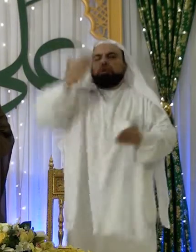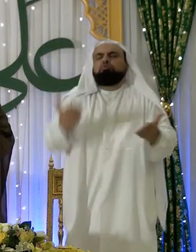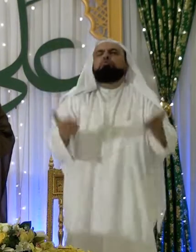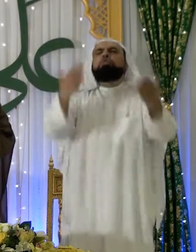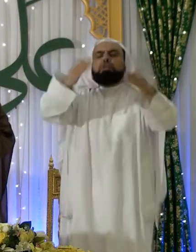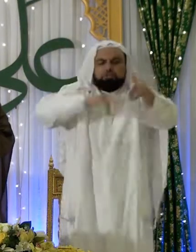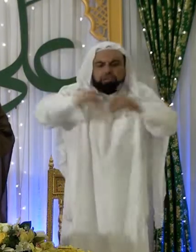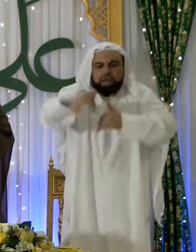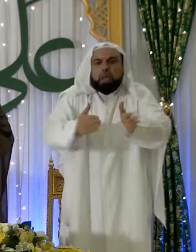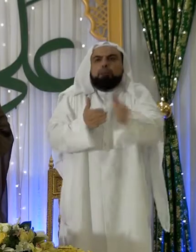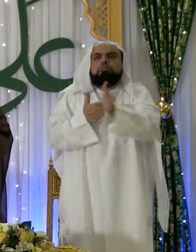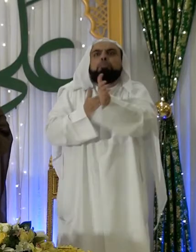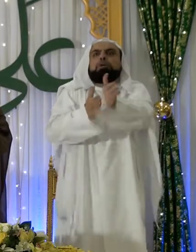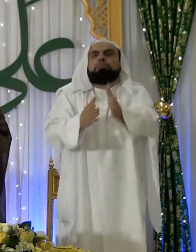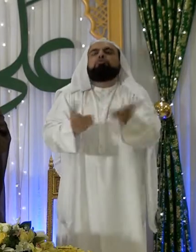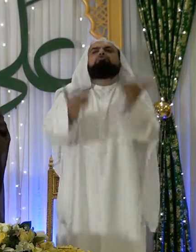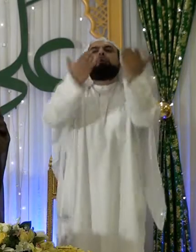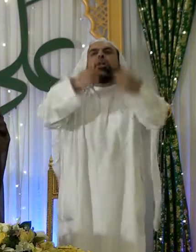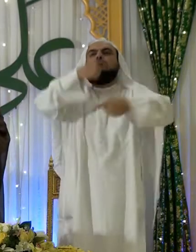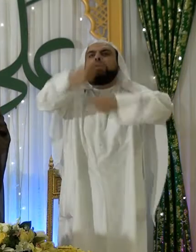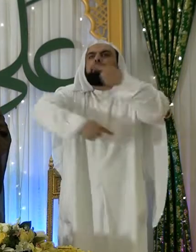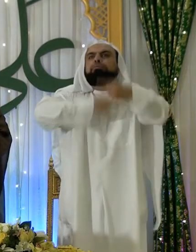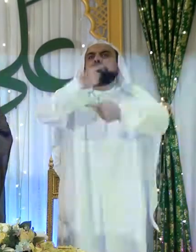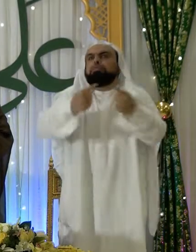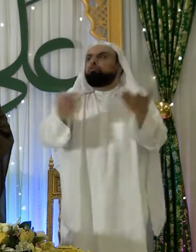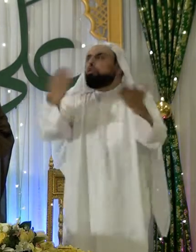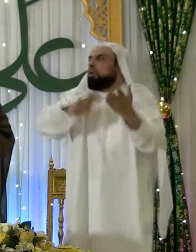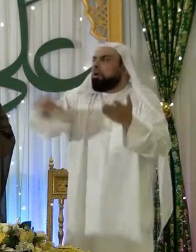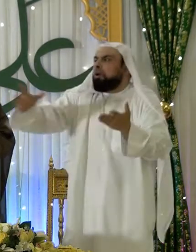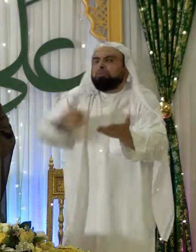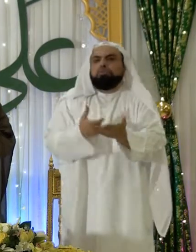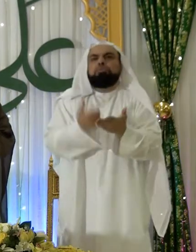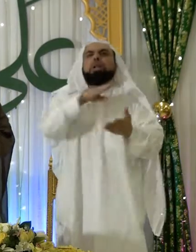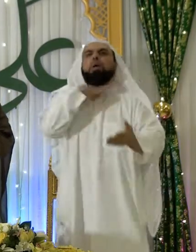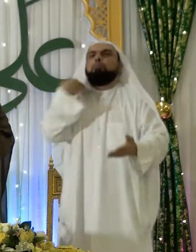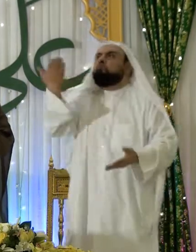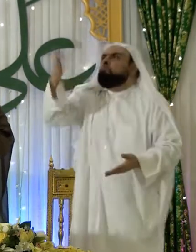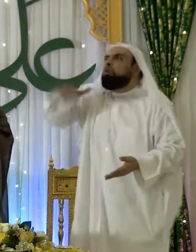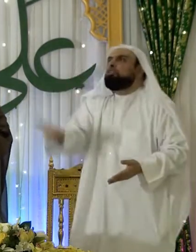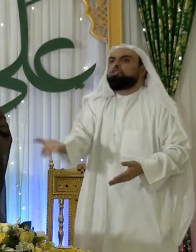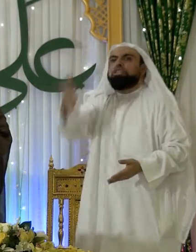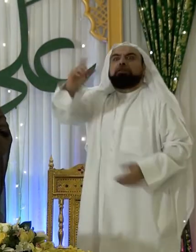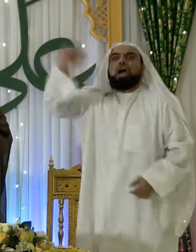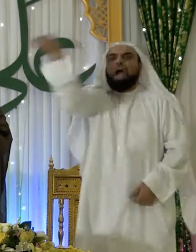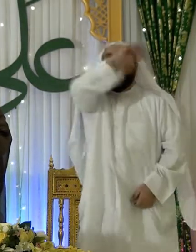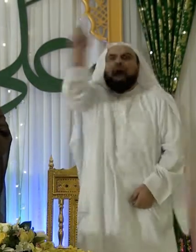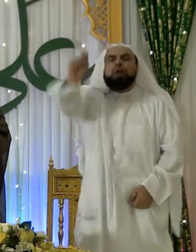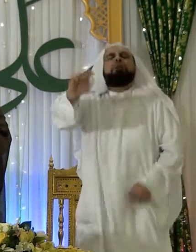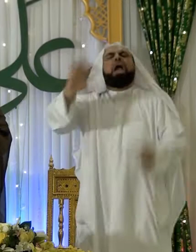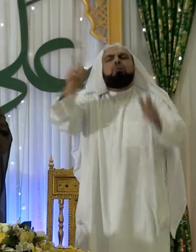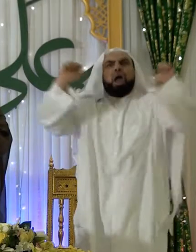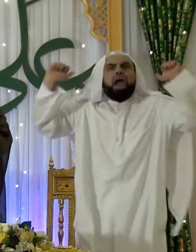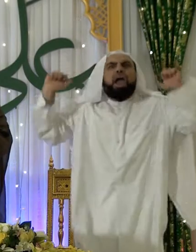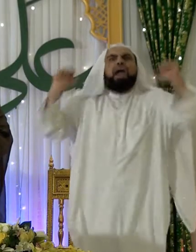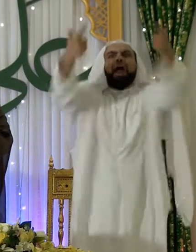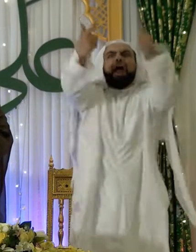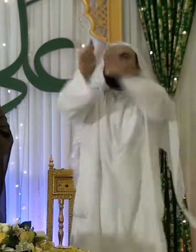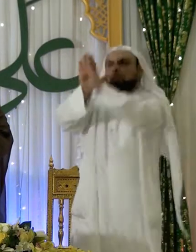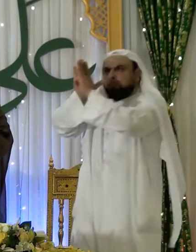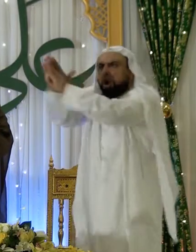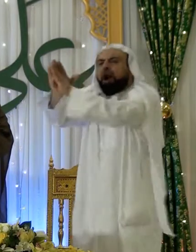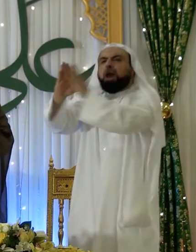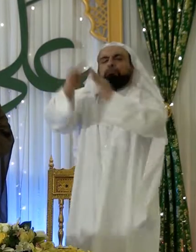والذابين عنه، وأن يرزقنا الشهادة تحت لوائه. وأسأل